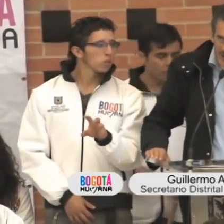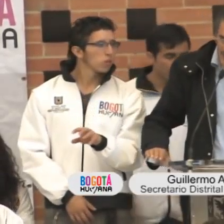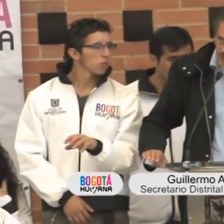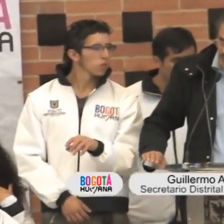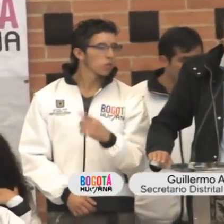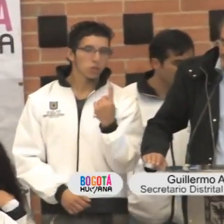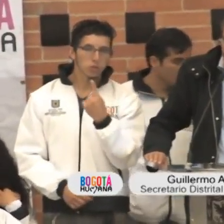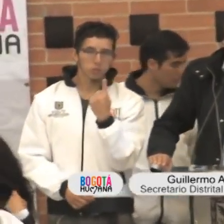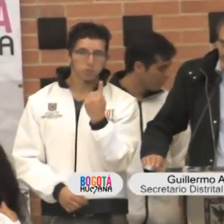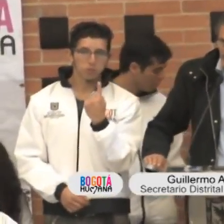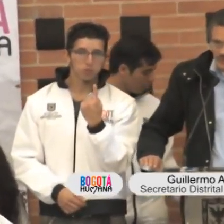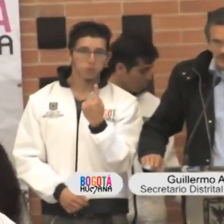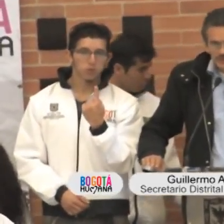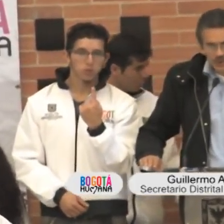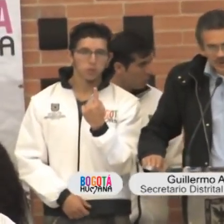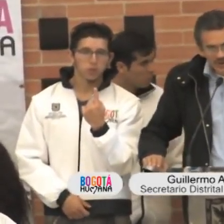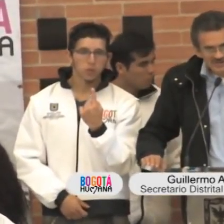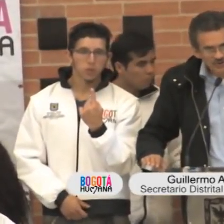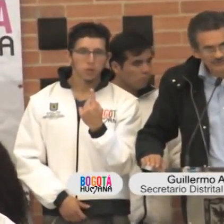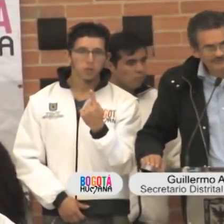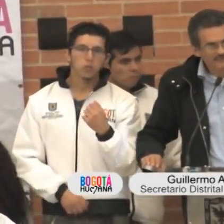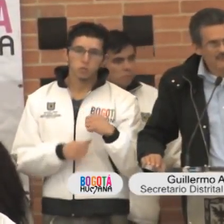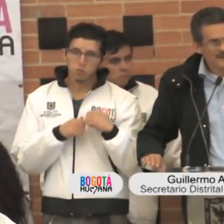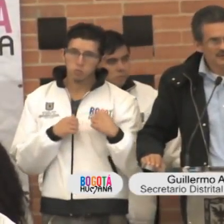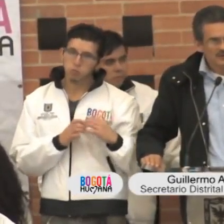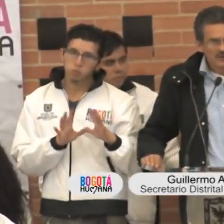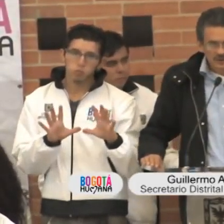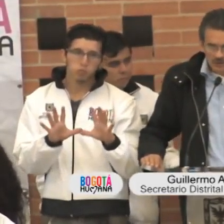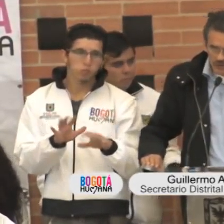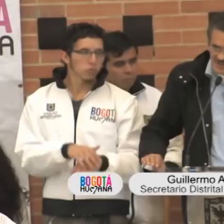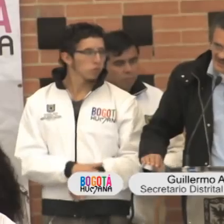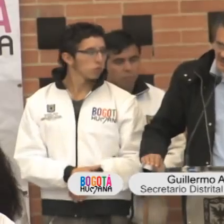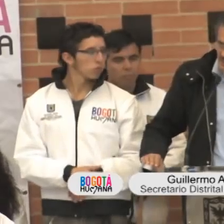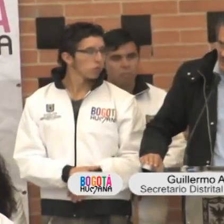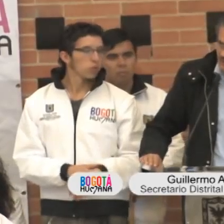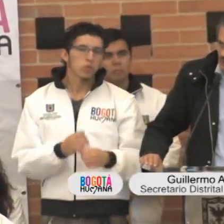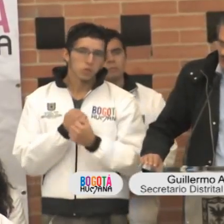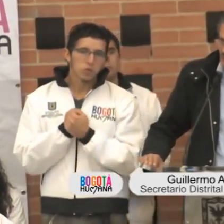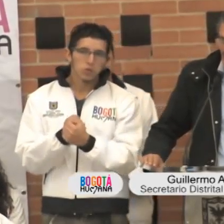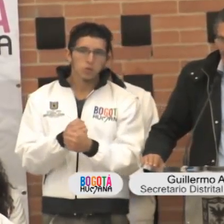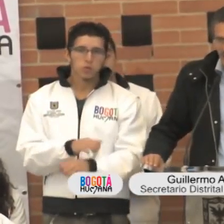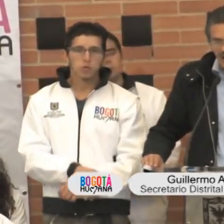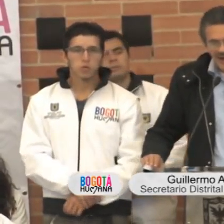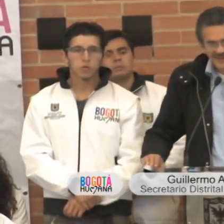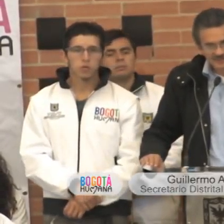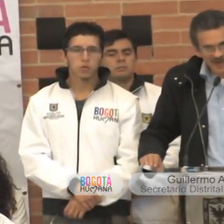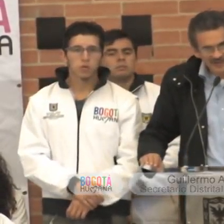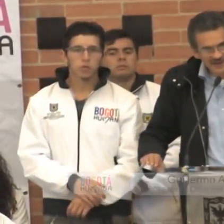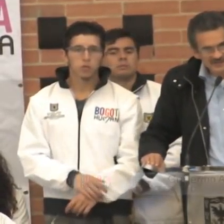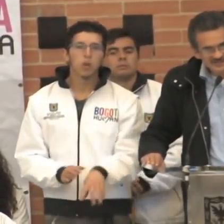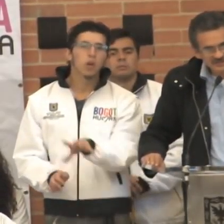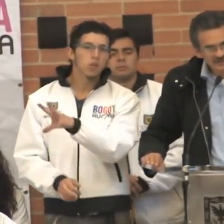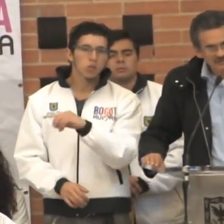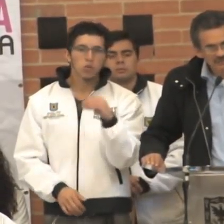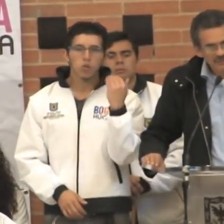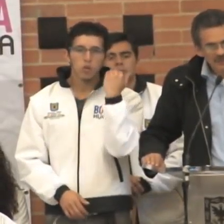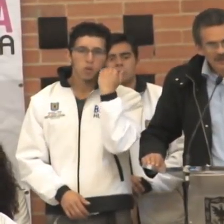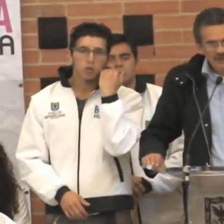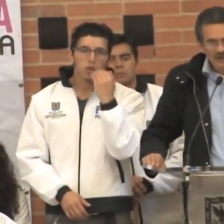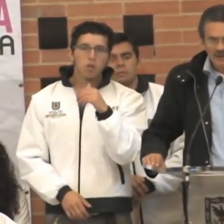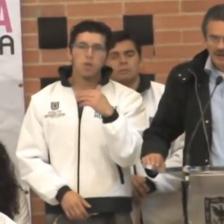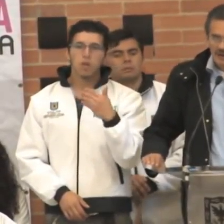en primer lugar con todo el corazón, con todo el sentimiento a las madres